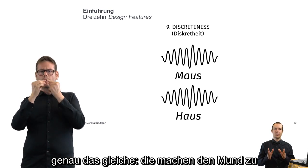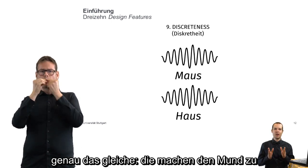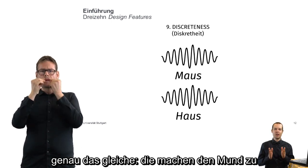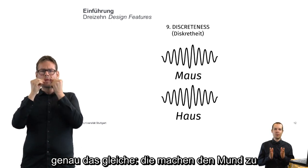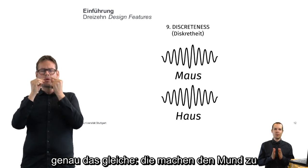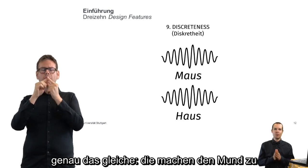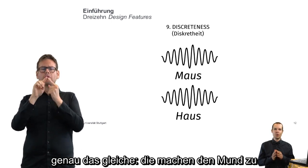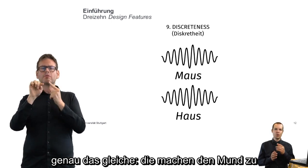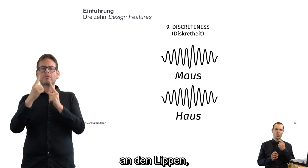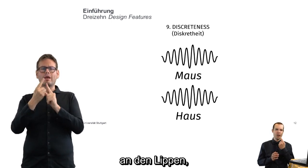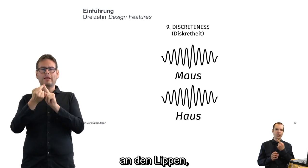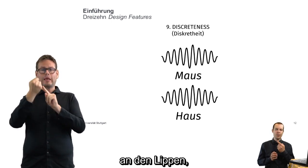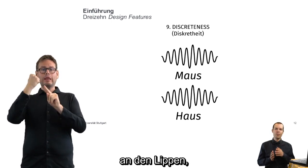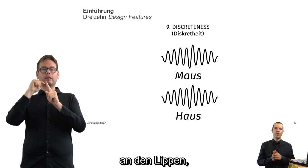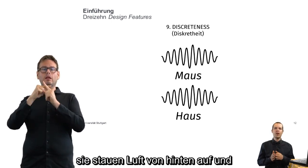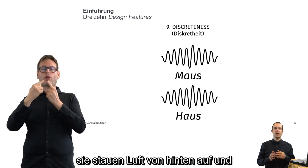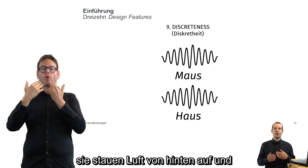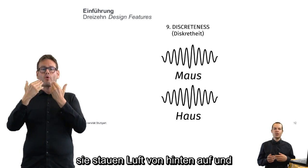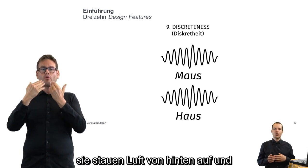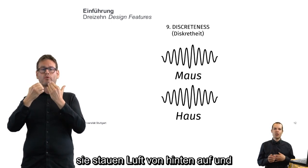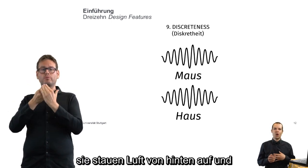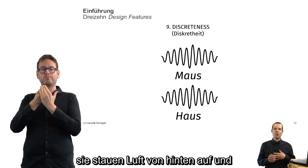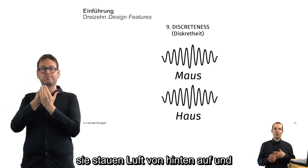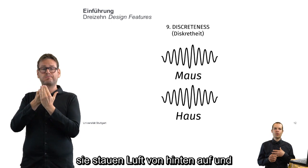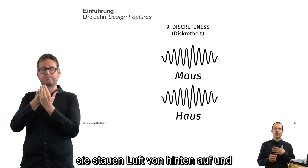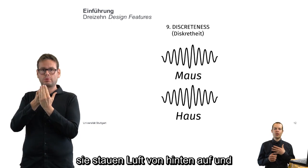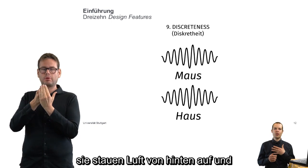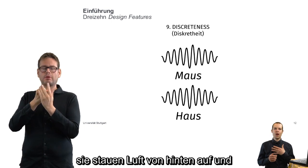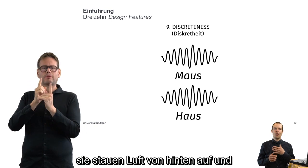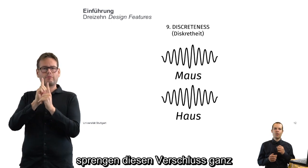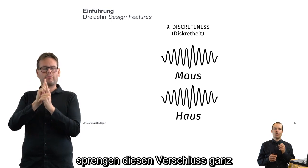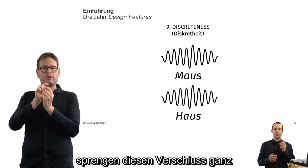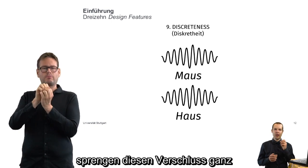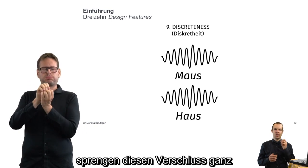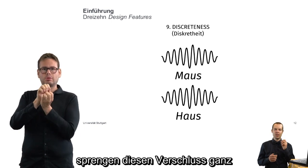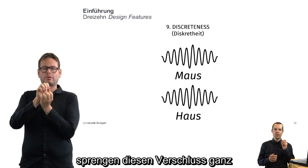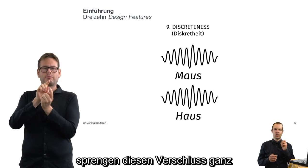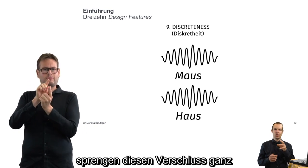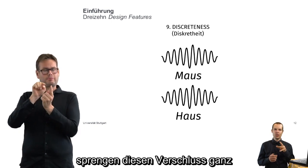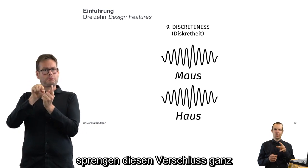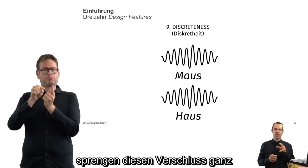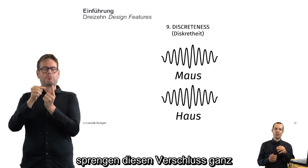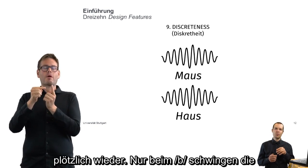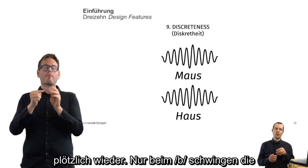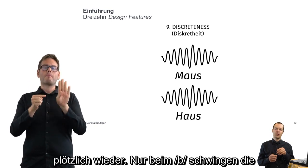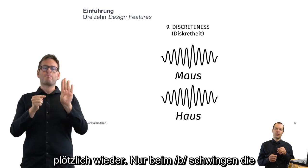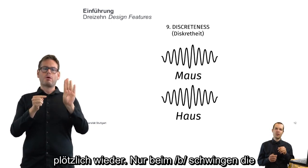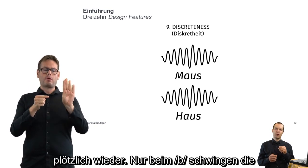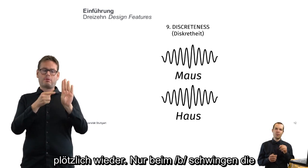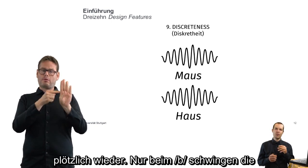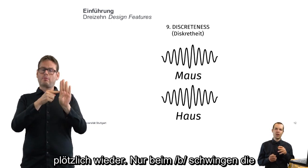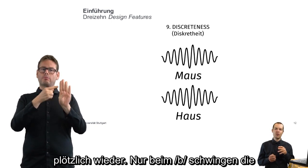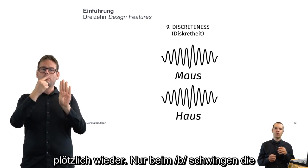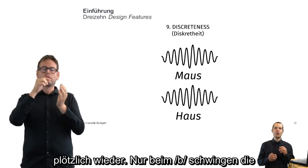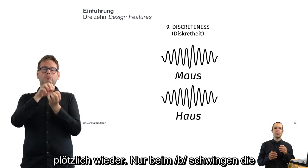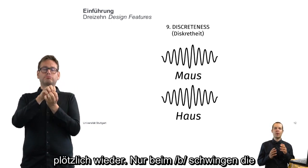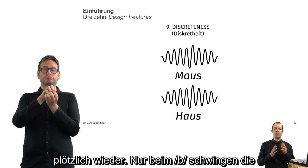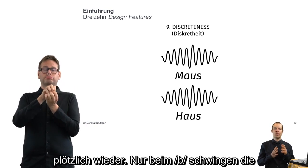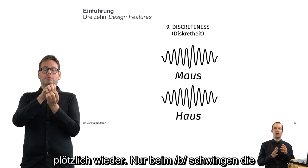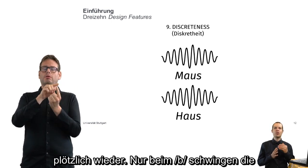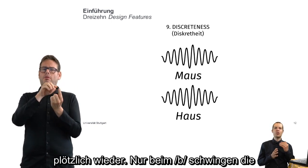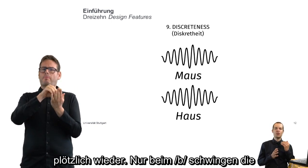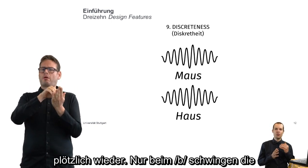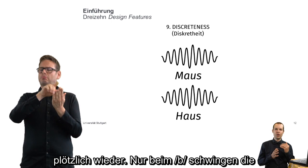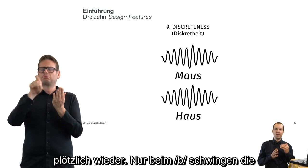Gleiche. Die machen den Mund zu, an den Lippen. Sie stauen Luft von hinten auf und sprengen diesen Verschluss ganz plötzlich wieder. Nur